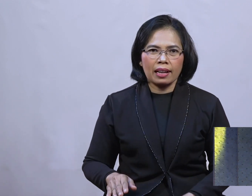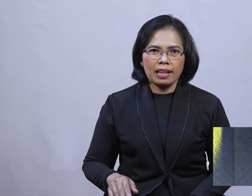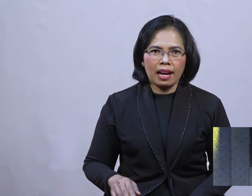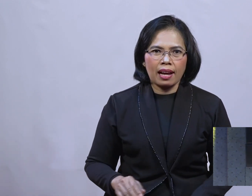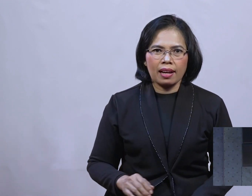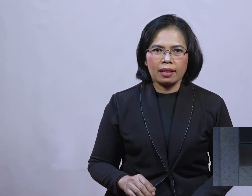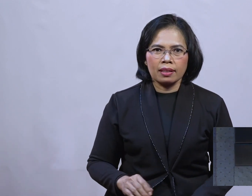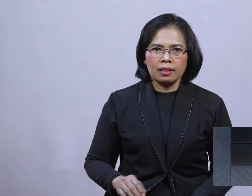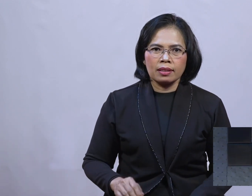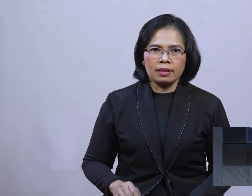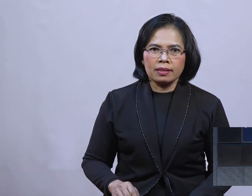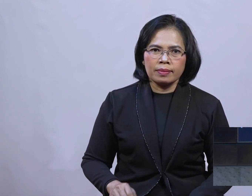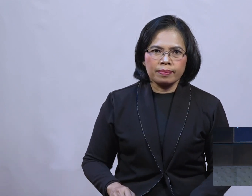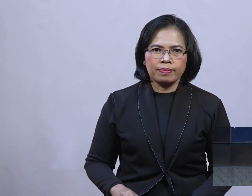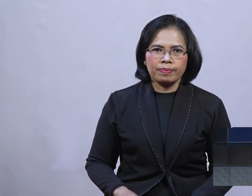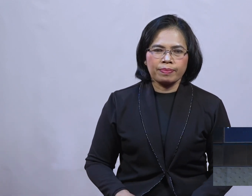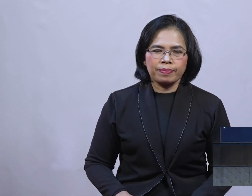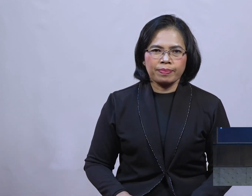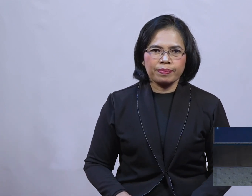hahaha